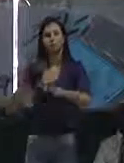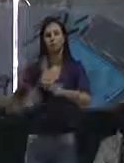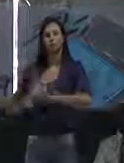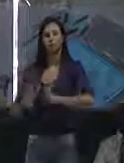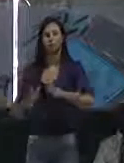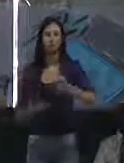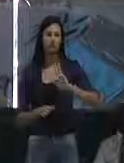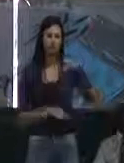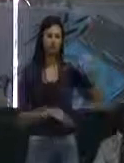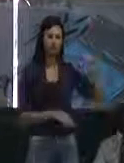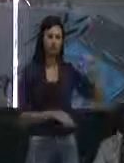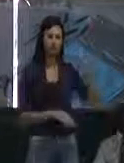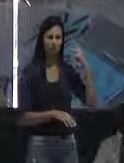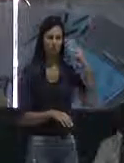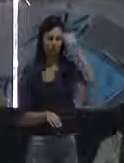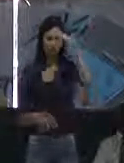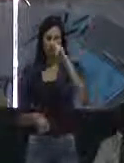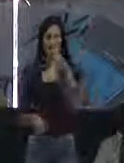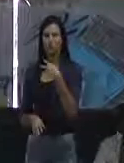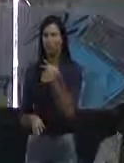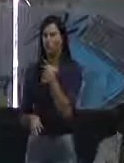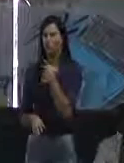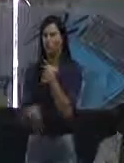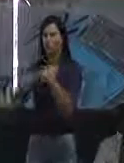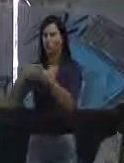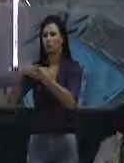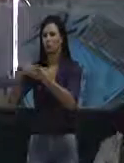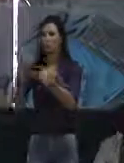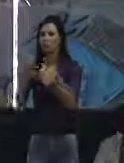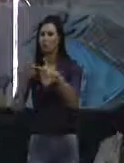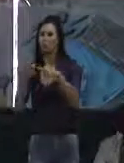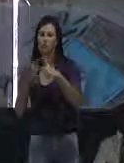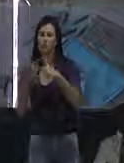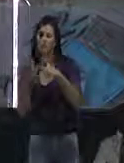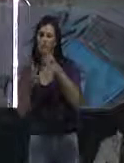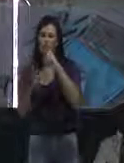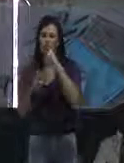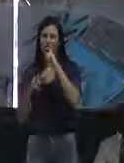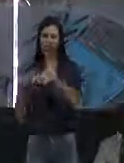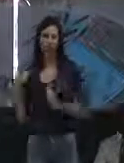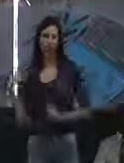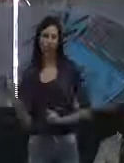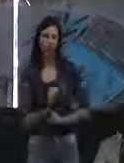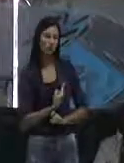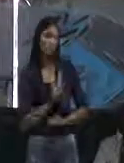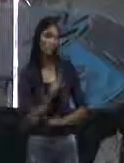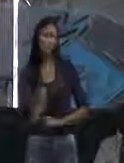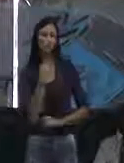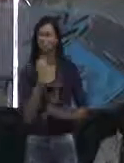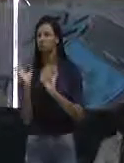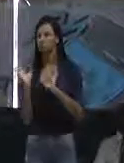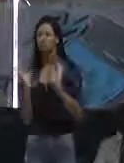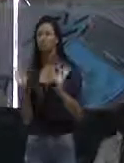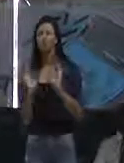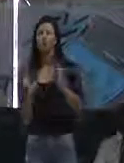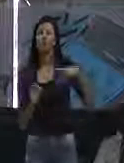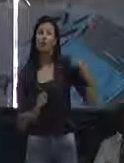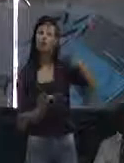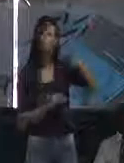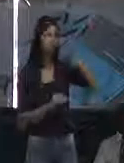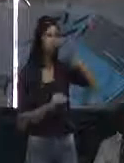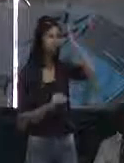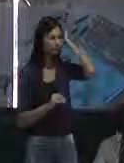tratar o problema do invejoso. Nenhum de nós. Nenhum de nós. Vereador Jefferson também